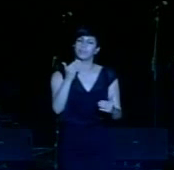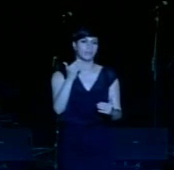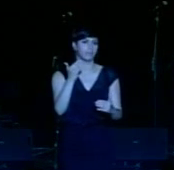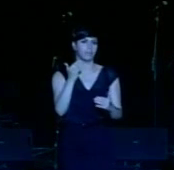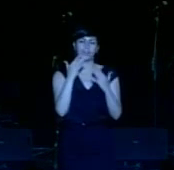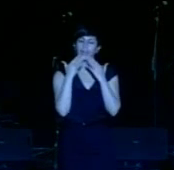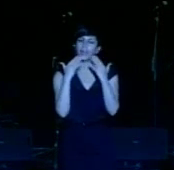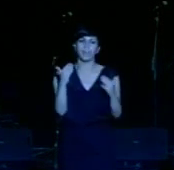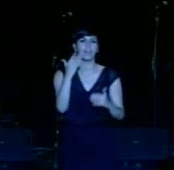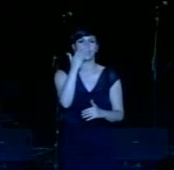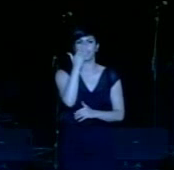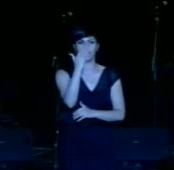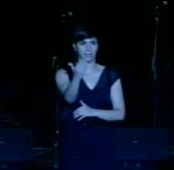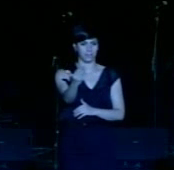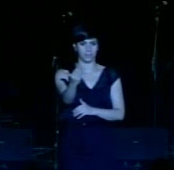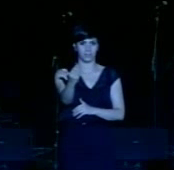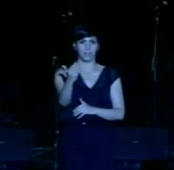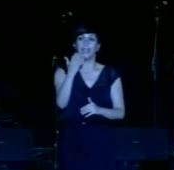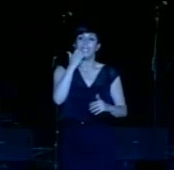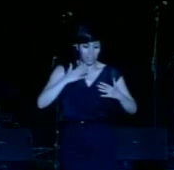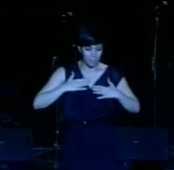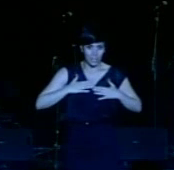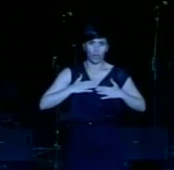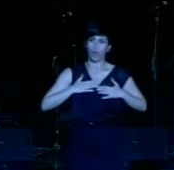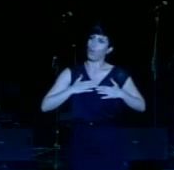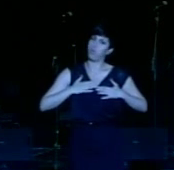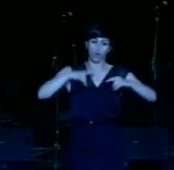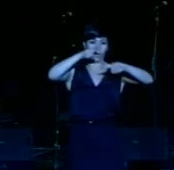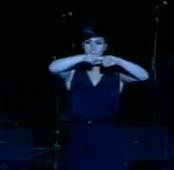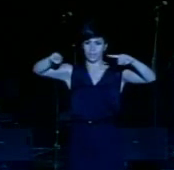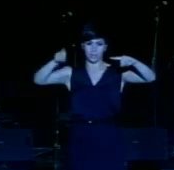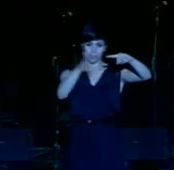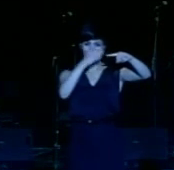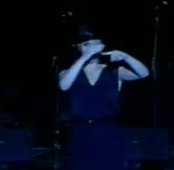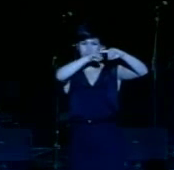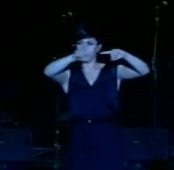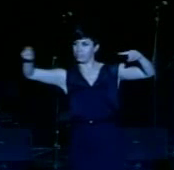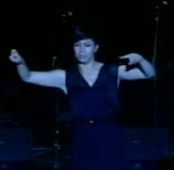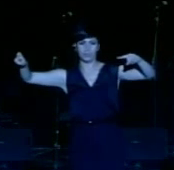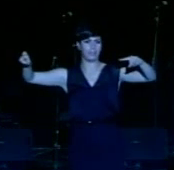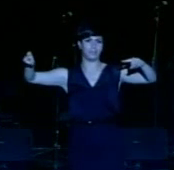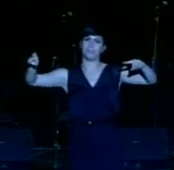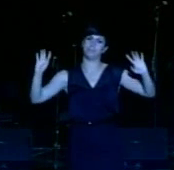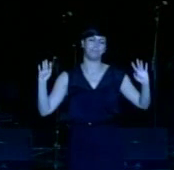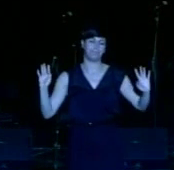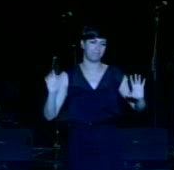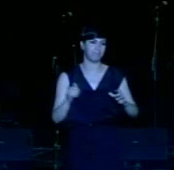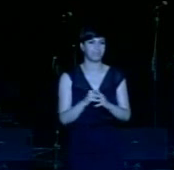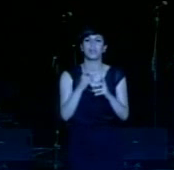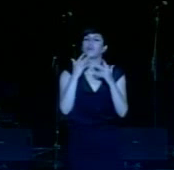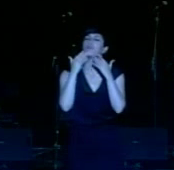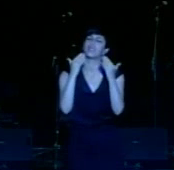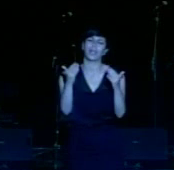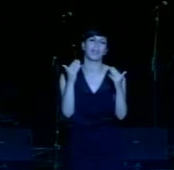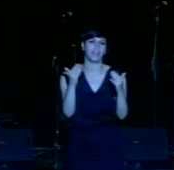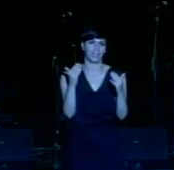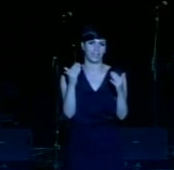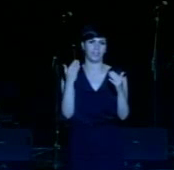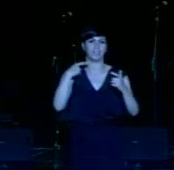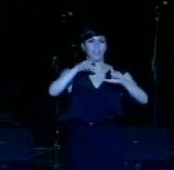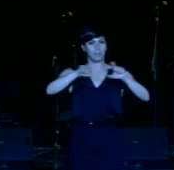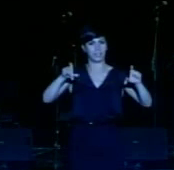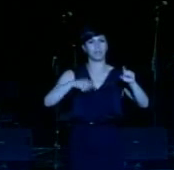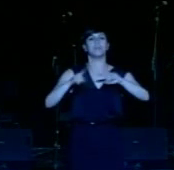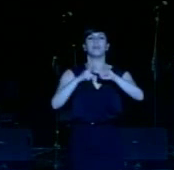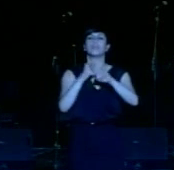porque, vaya, si fueran míos, vaya colección de fondo de armario que tenía. Pero bueno, muchas gracias a Novios de Siré y a